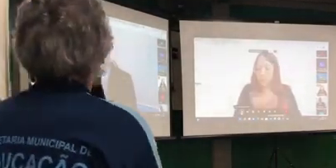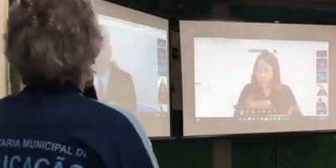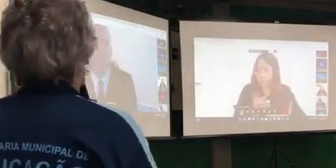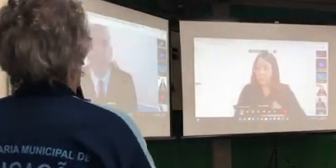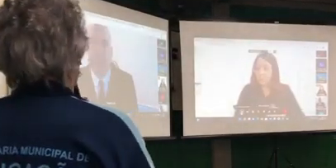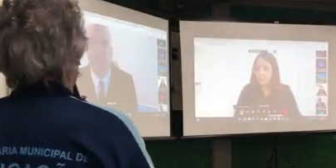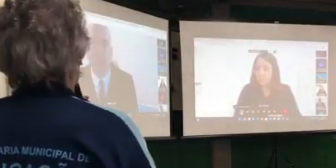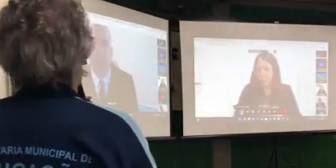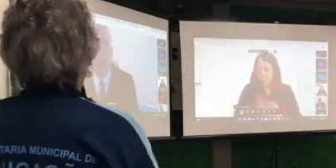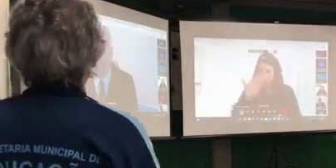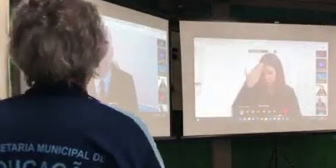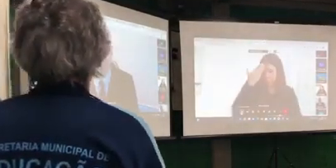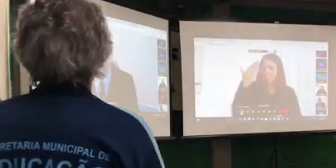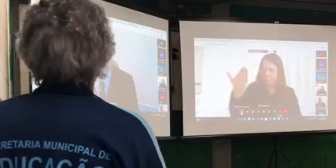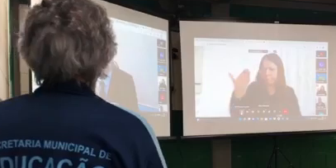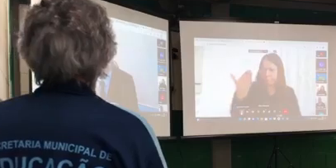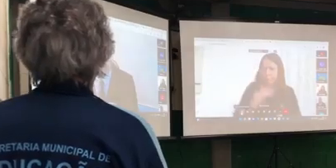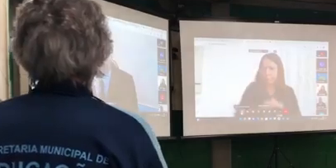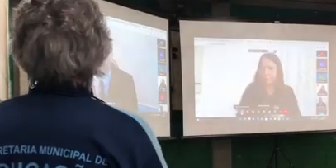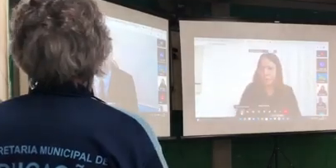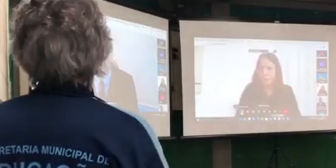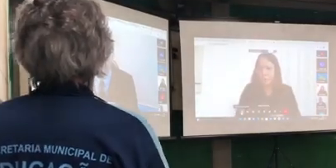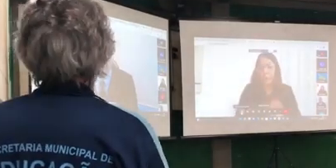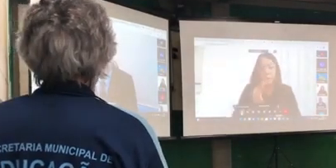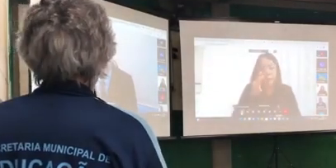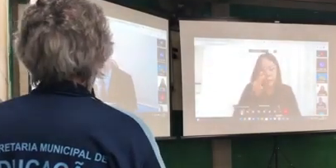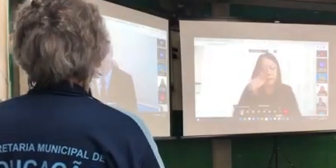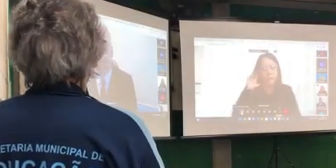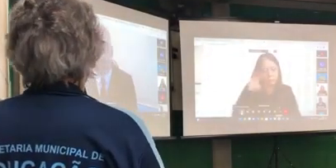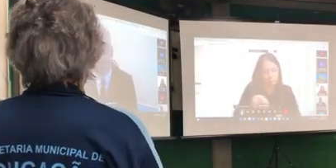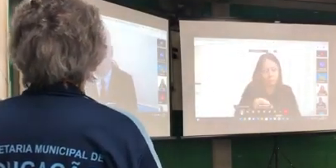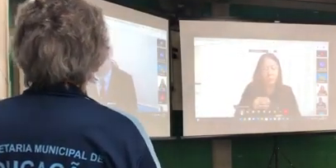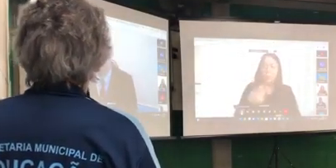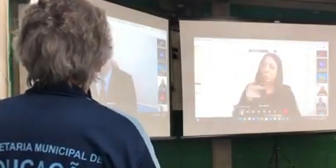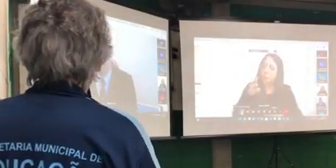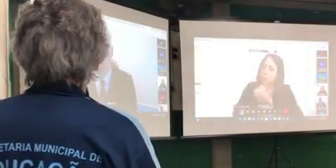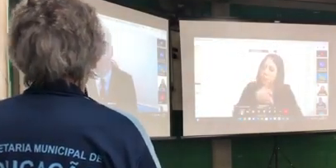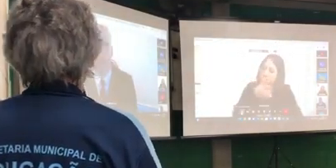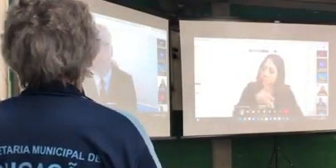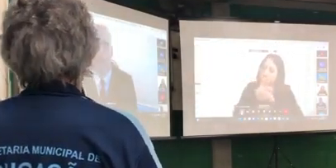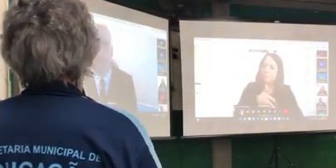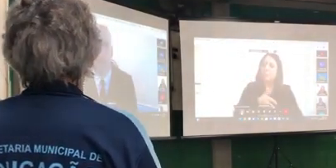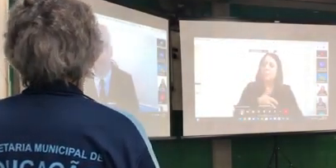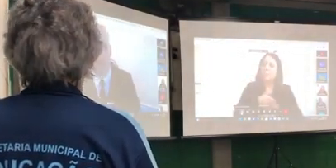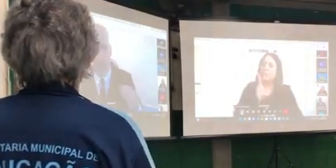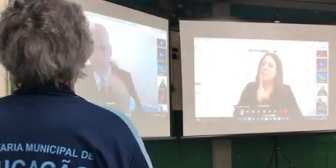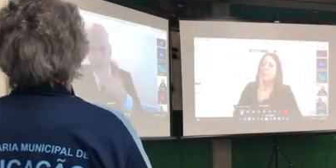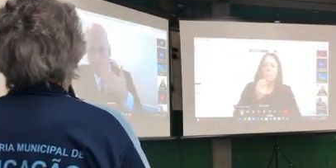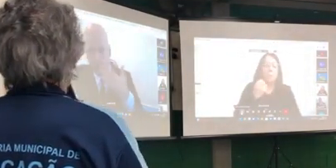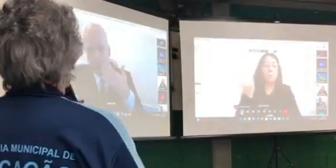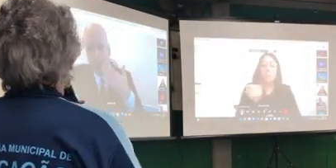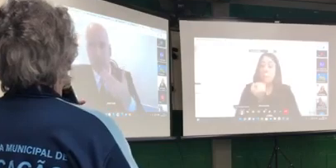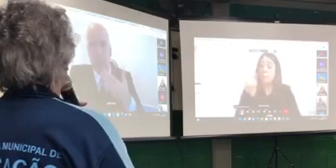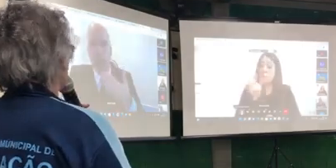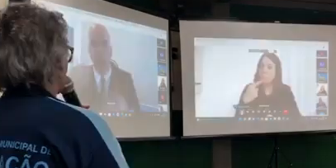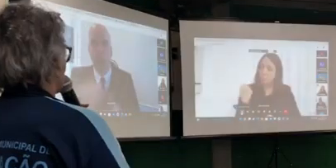agradecer a presença do senhor, a sua participação, sempre muito importante para nós, sempre vem com